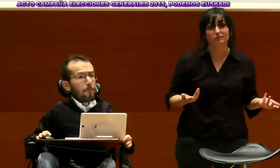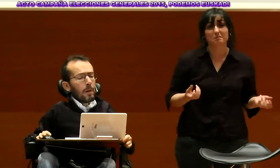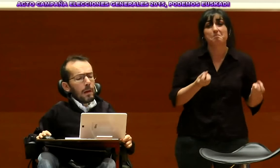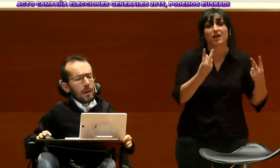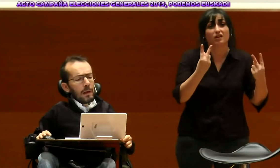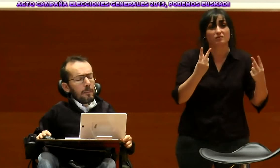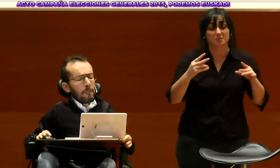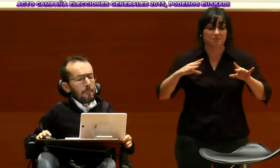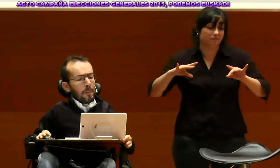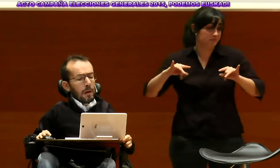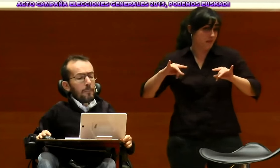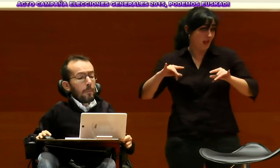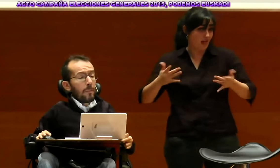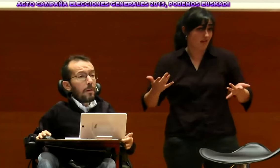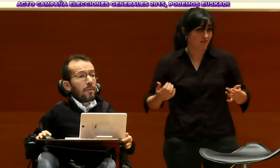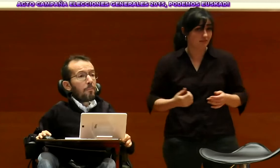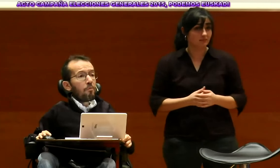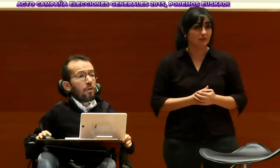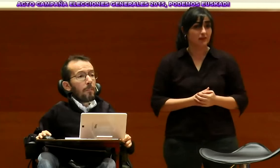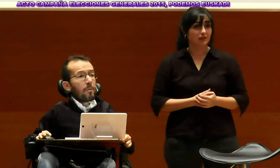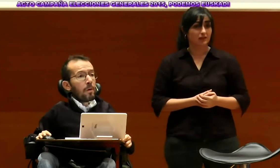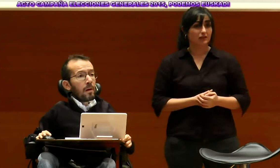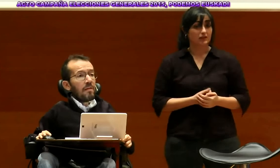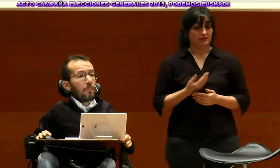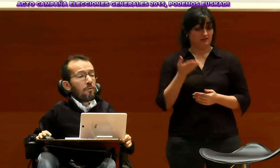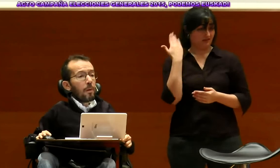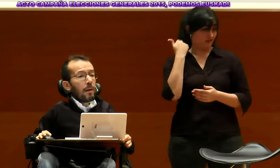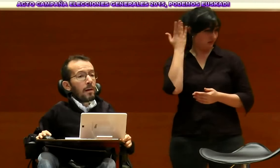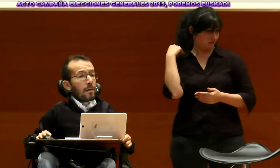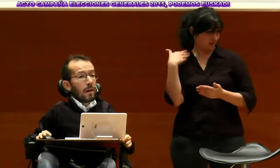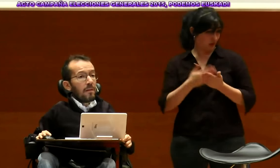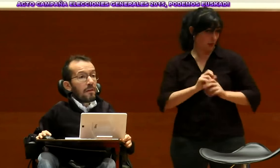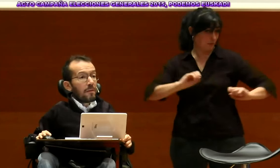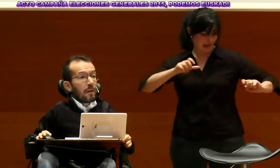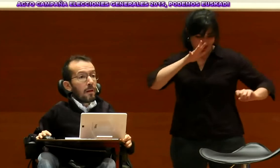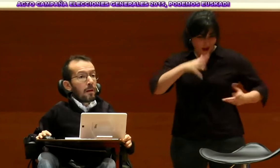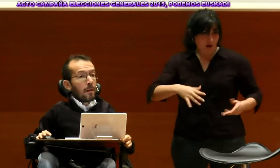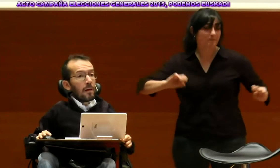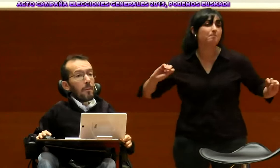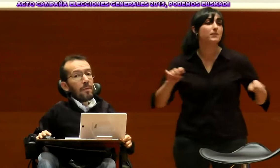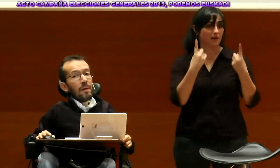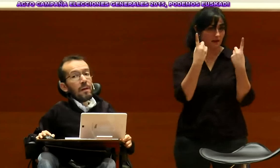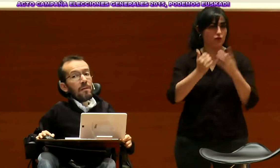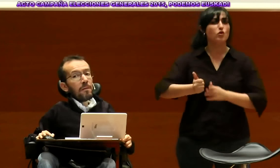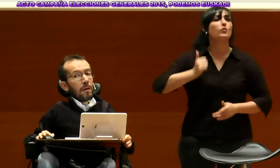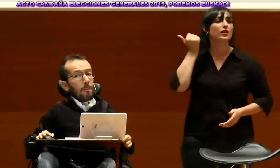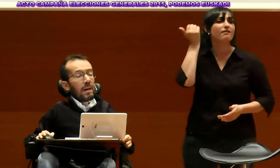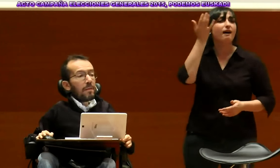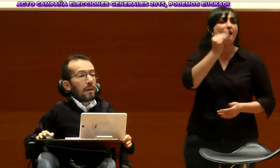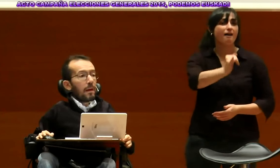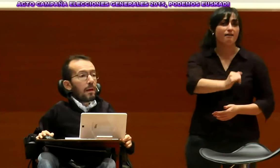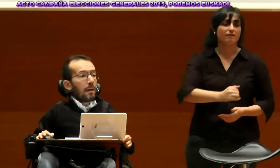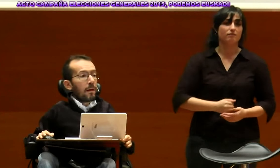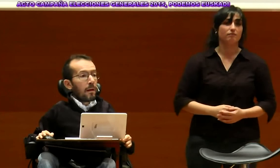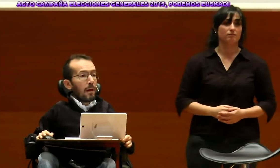gobernamos. Y por primera vez en mucho tiempo esa posibilidad existe. Y a veces